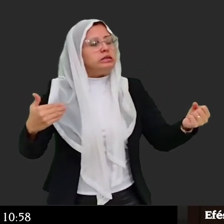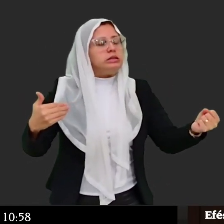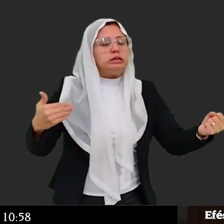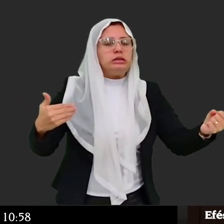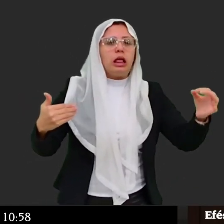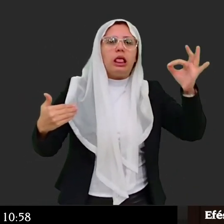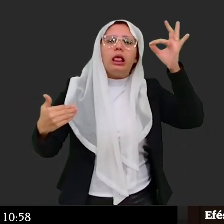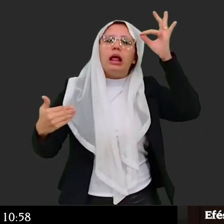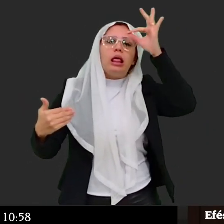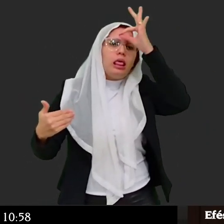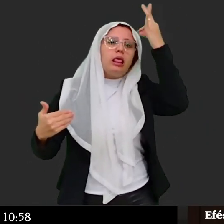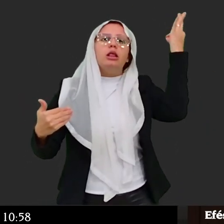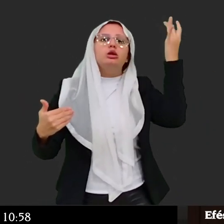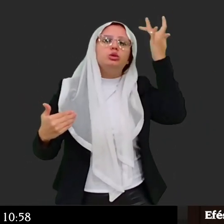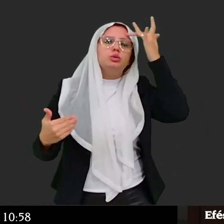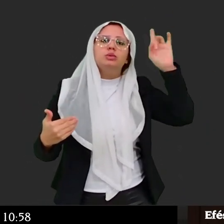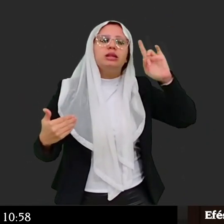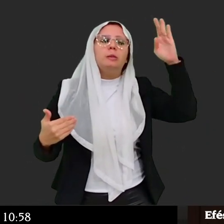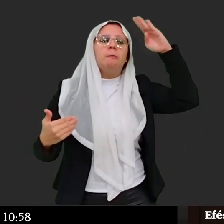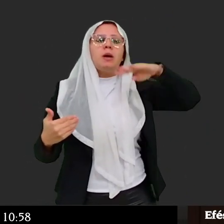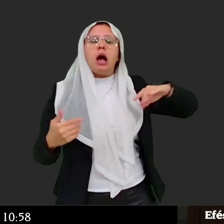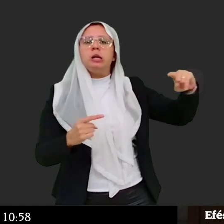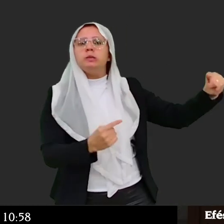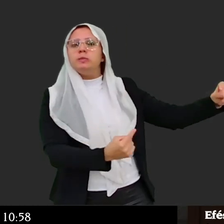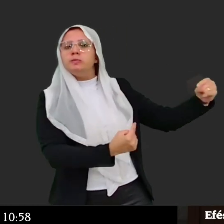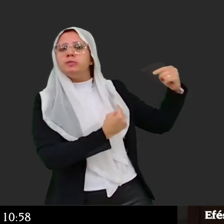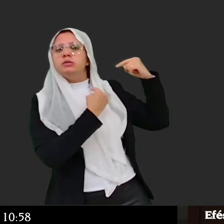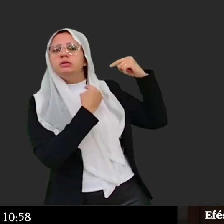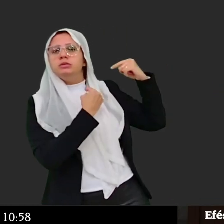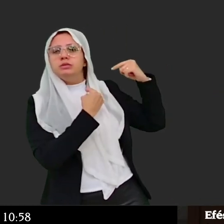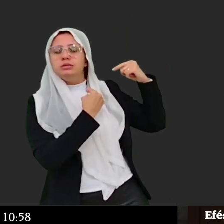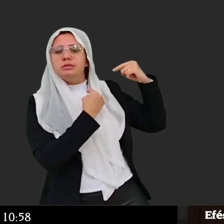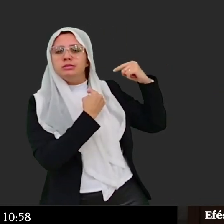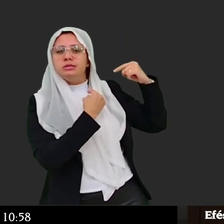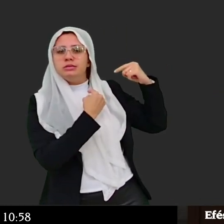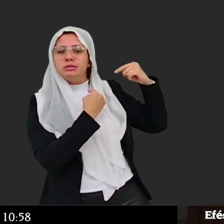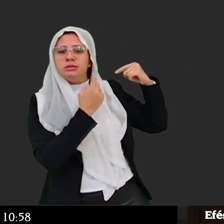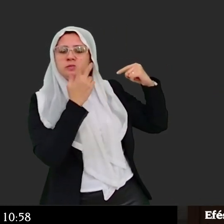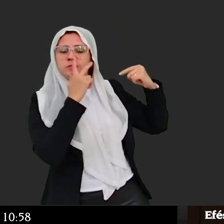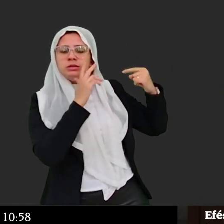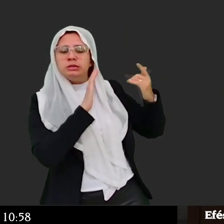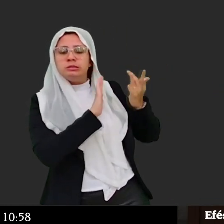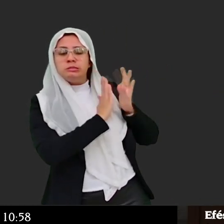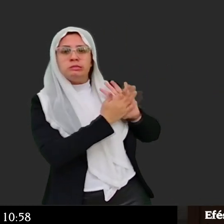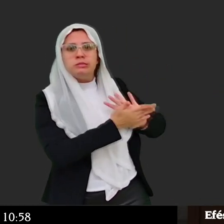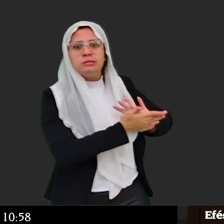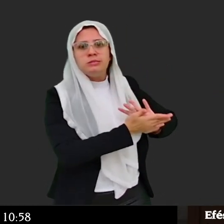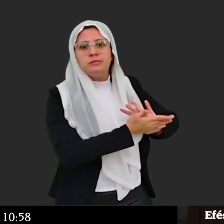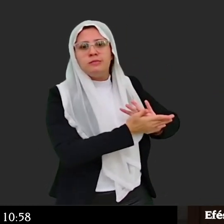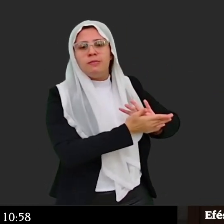espírito maligno, destruidor que vem para roubar aquilo que é nosso.